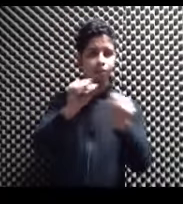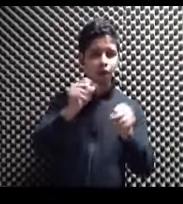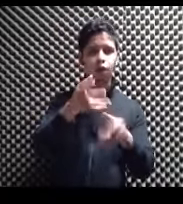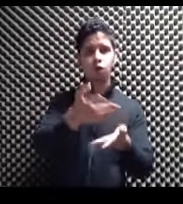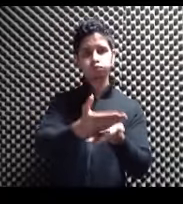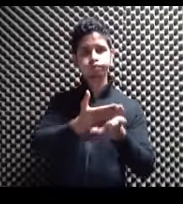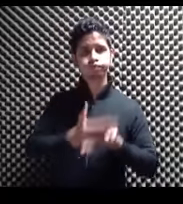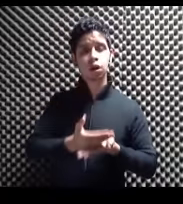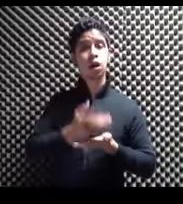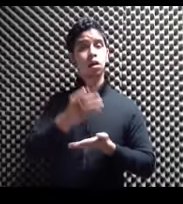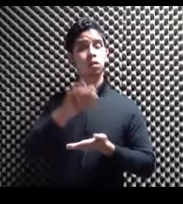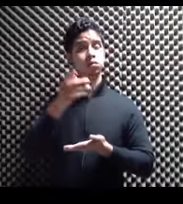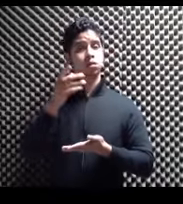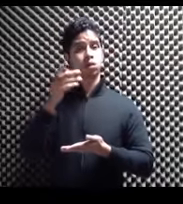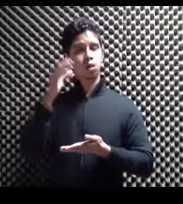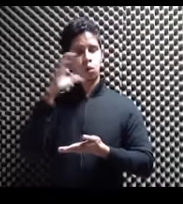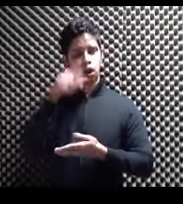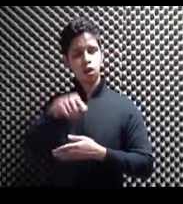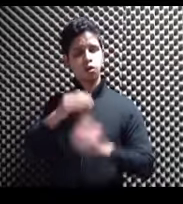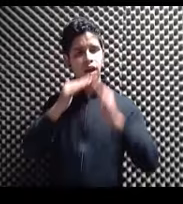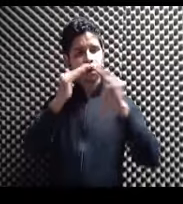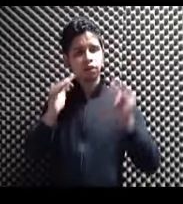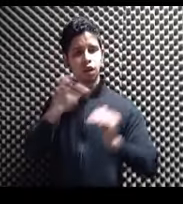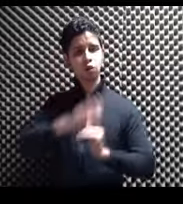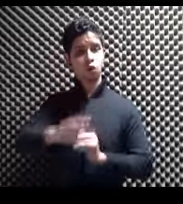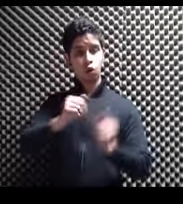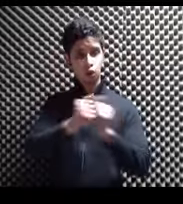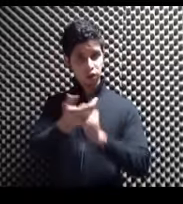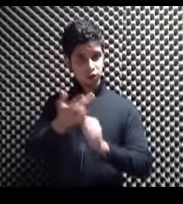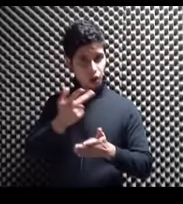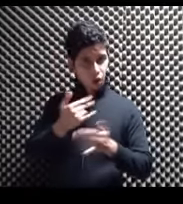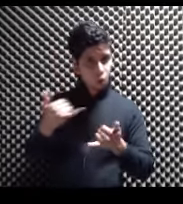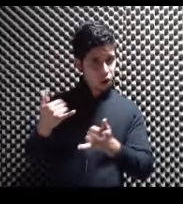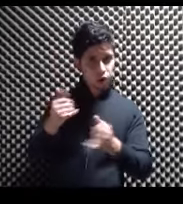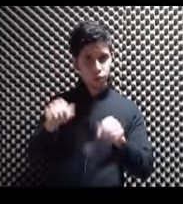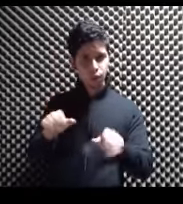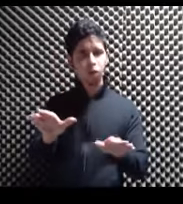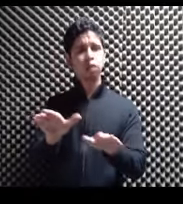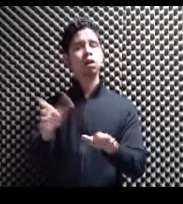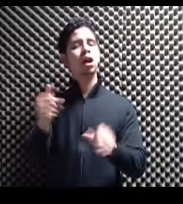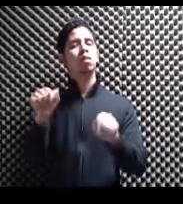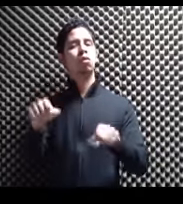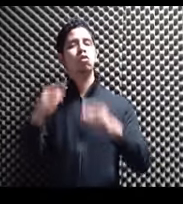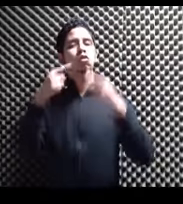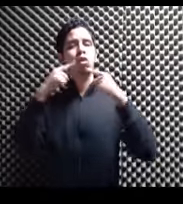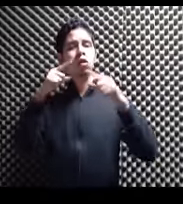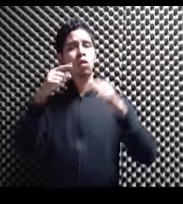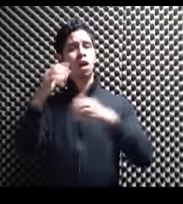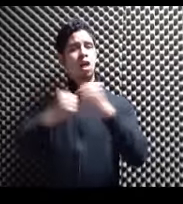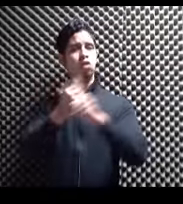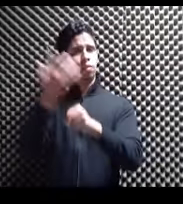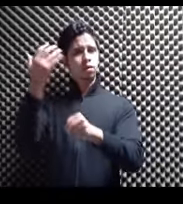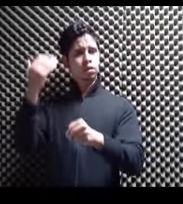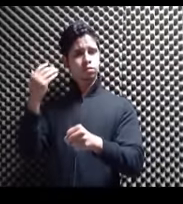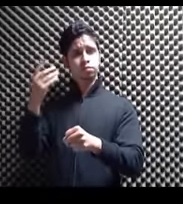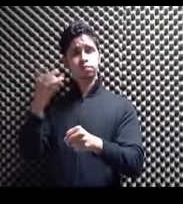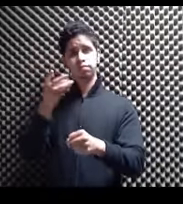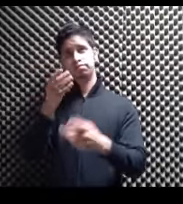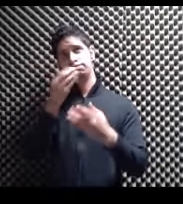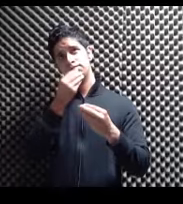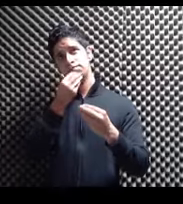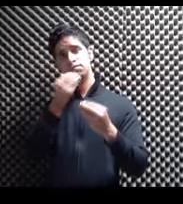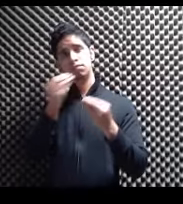hogar. Okay. Con ese jueguito hemos logrado, el año pasado logramos aproximadamente unos